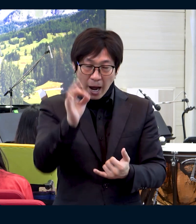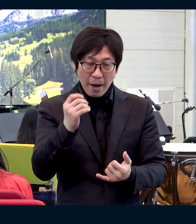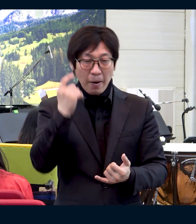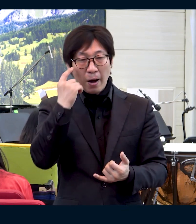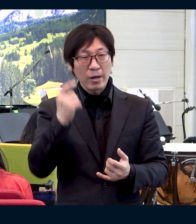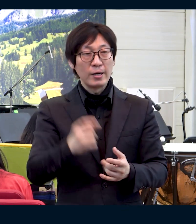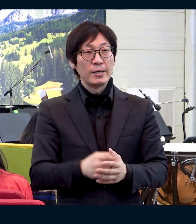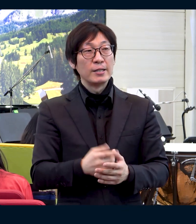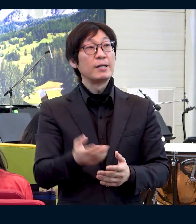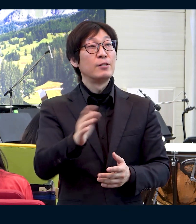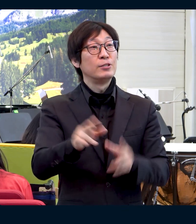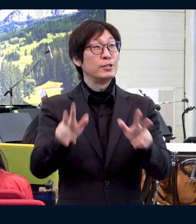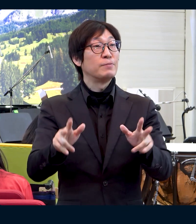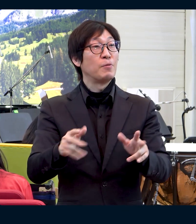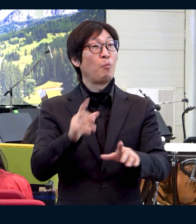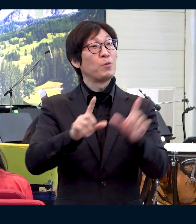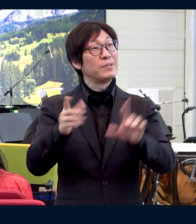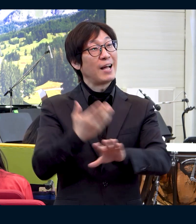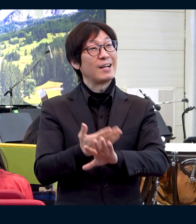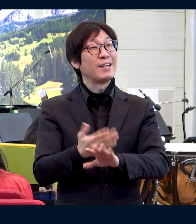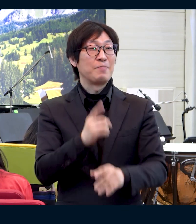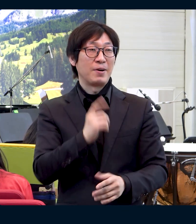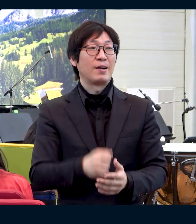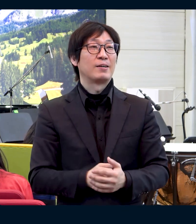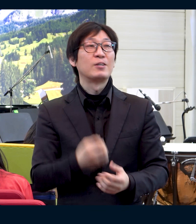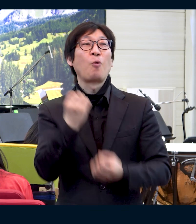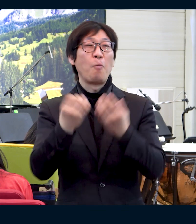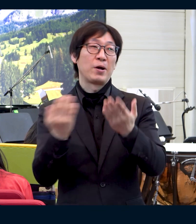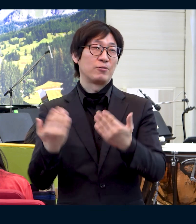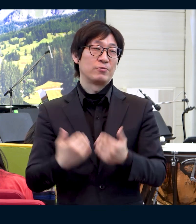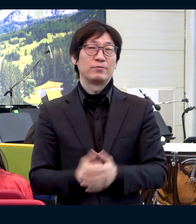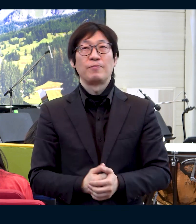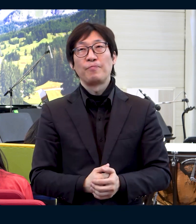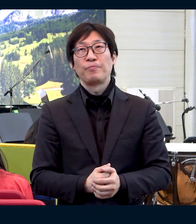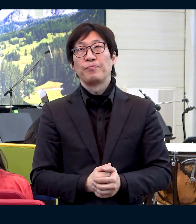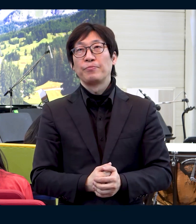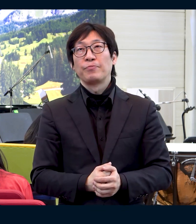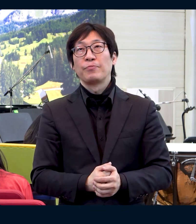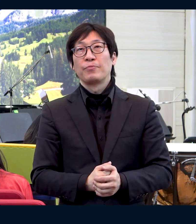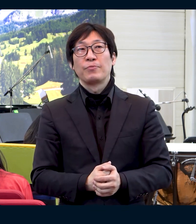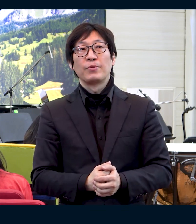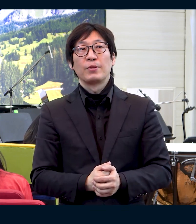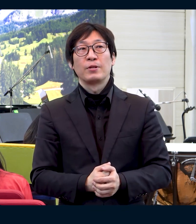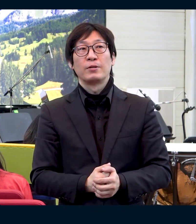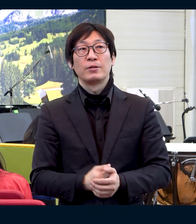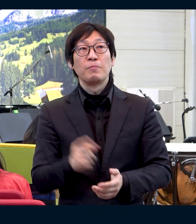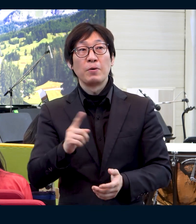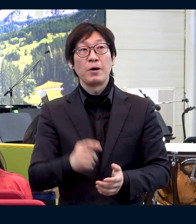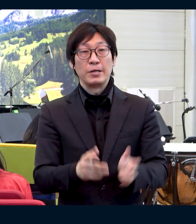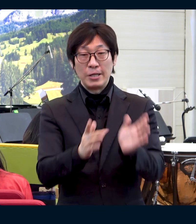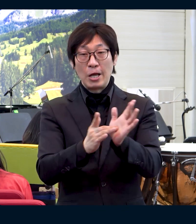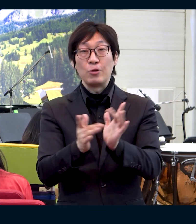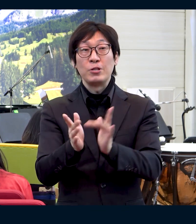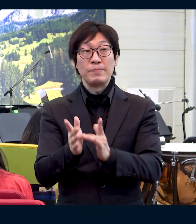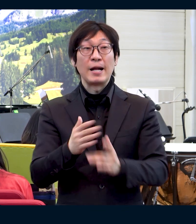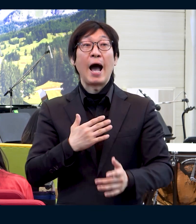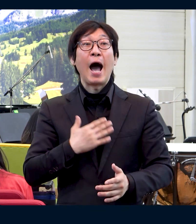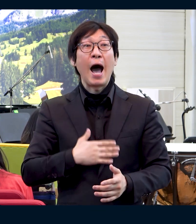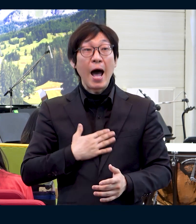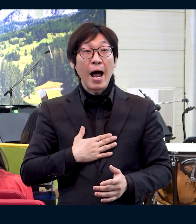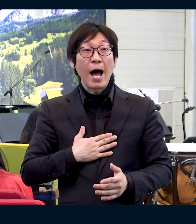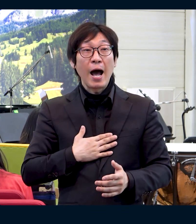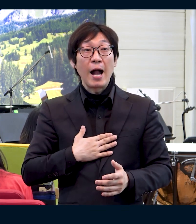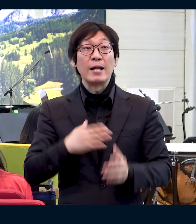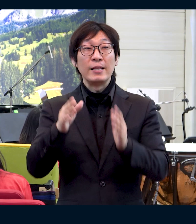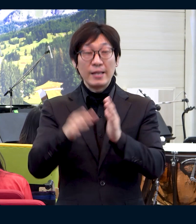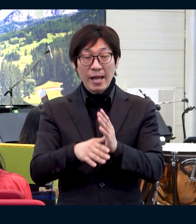게 생각만 해도 정말 아찔하네요. 이런 고백을 했습니다. 여러분, 이것이 바로 예수님을 안다는 의미입니다.